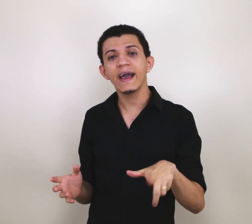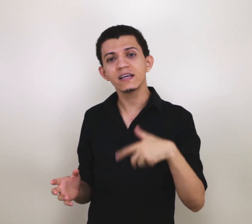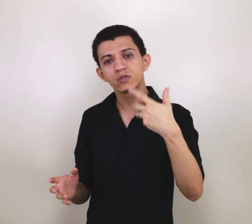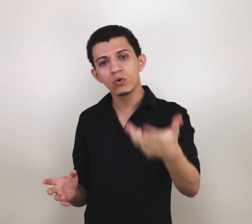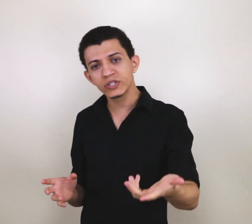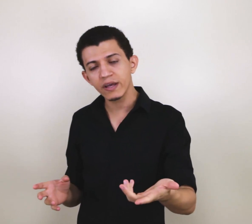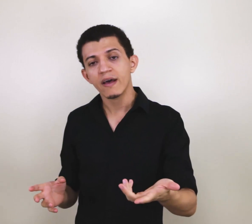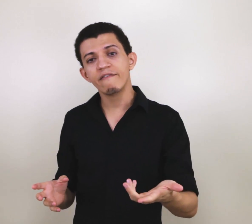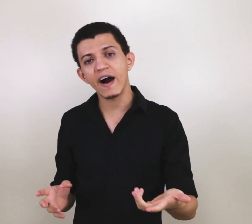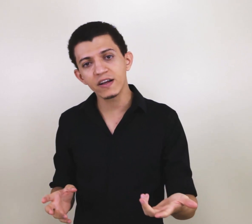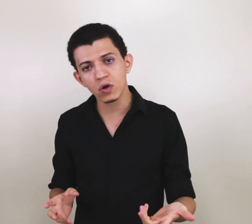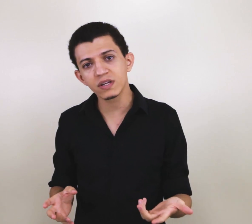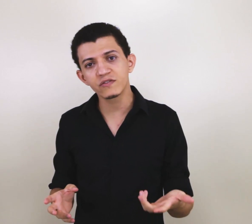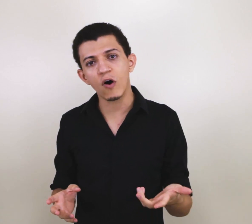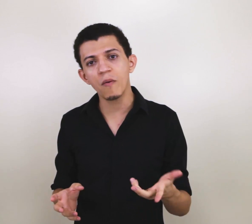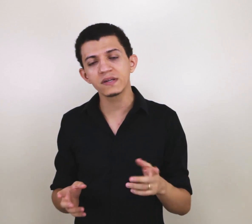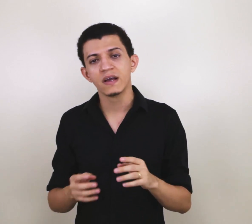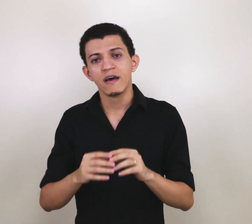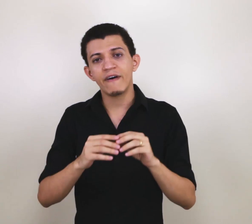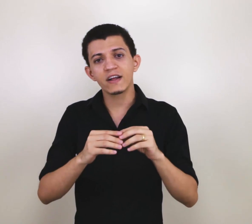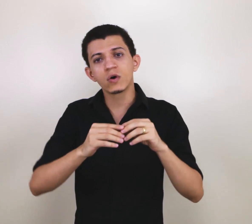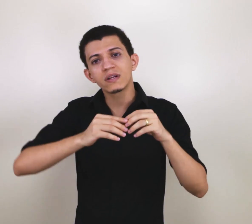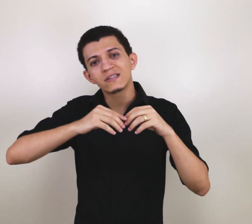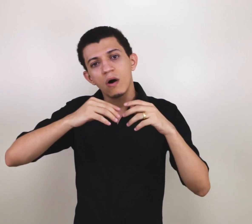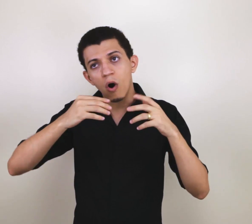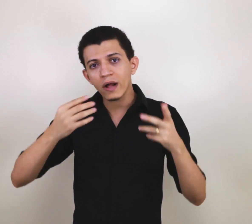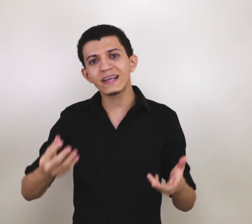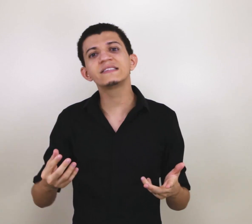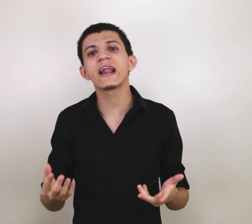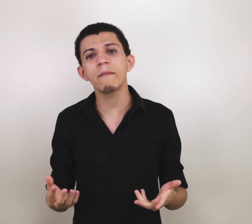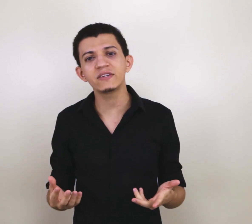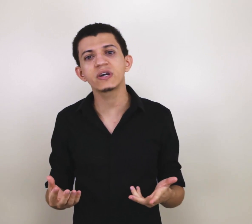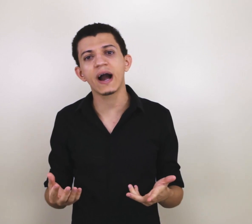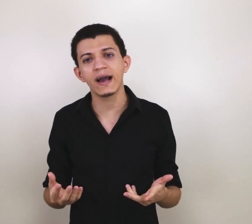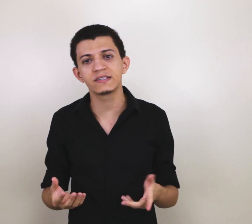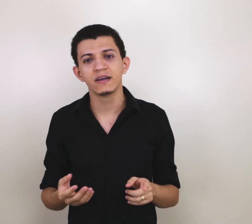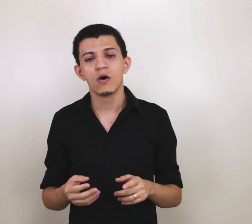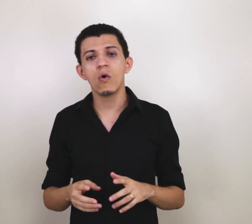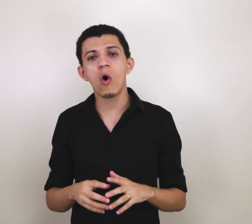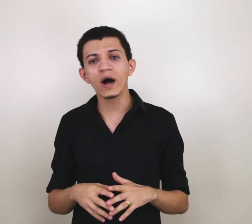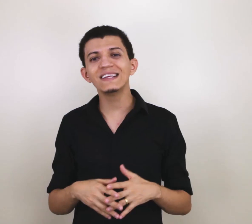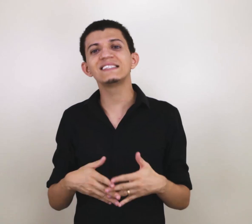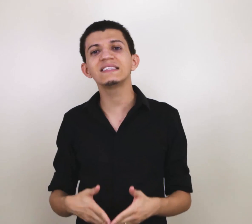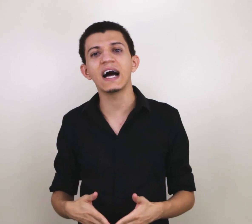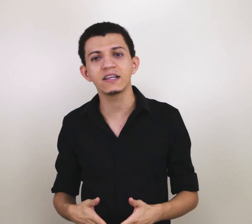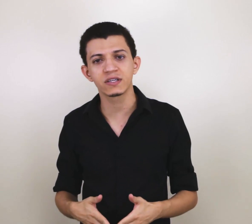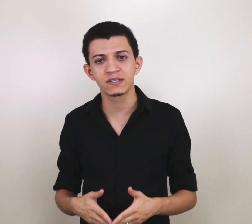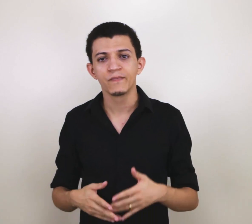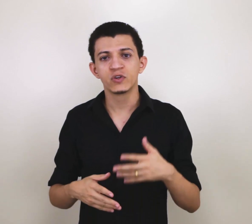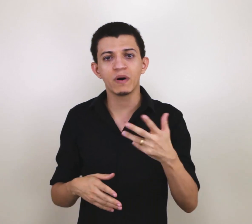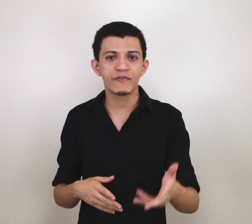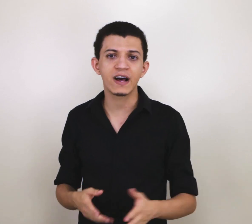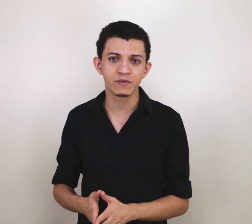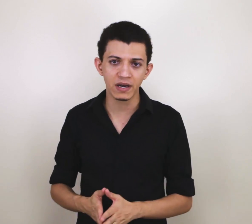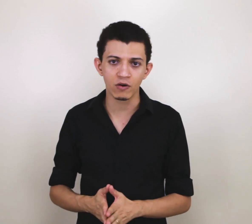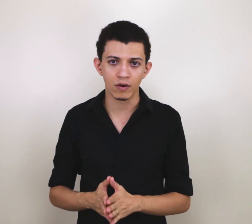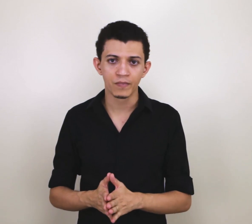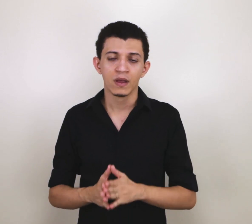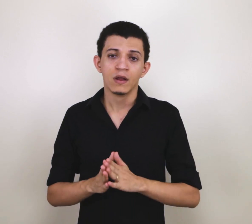Daí surgem várias outras formas, várias outras ordens gramaticais ou ordens sintáticas de uma frase em uma língua. No